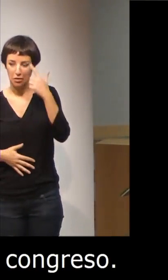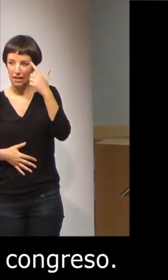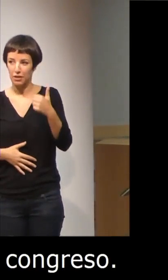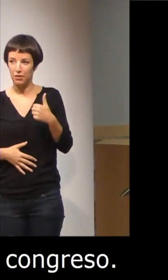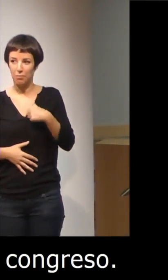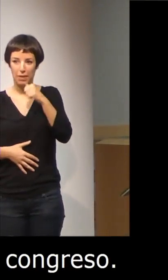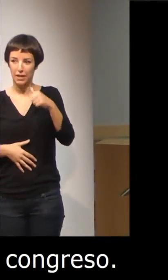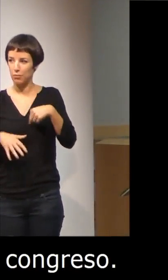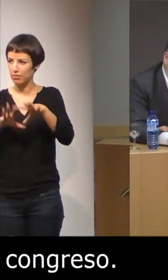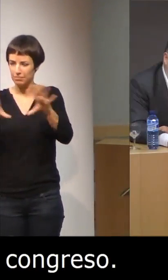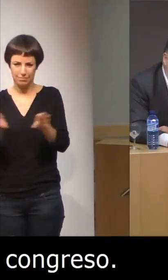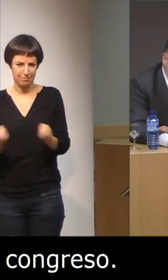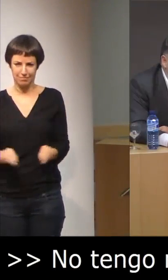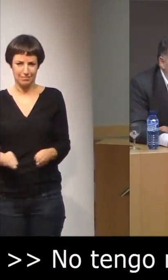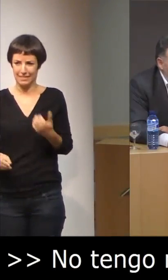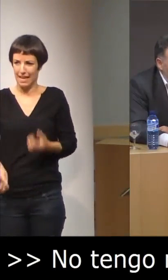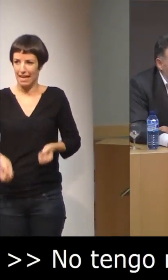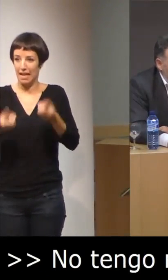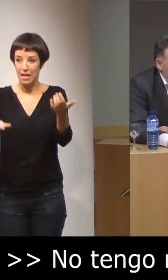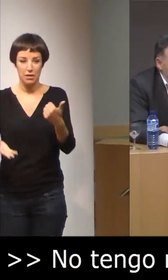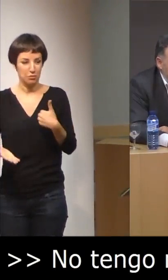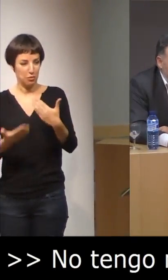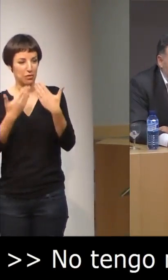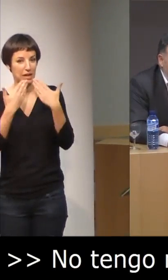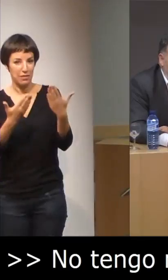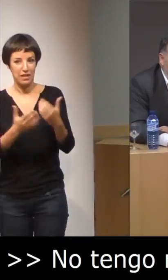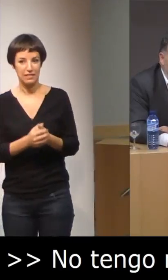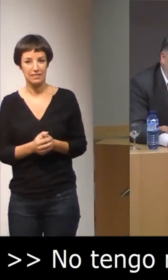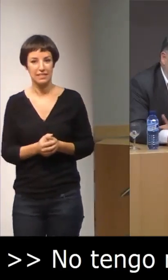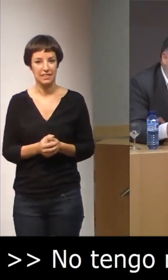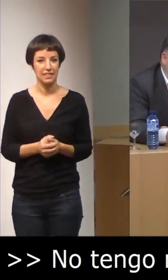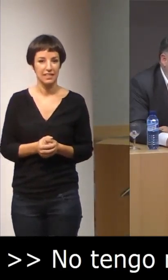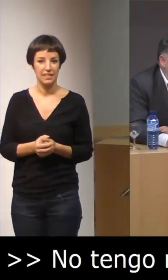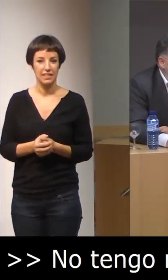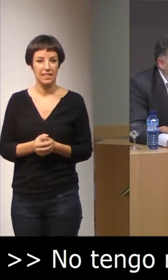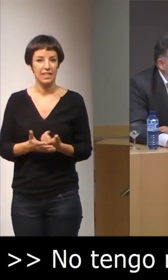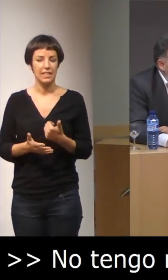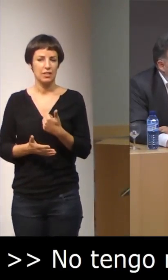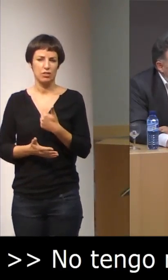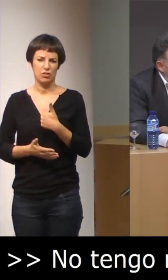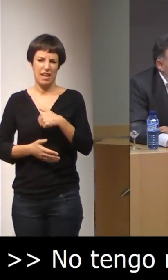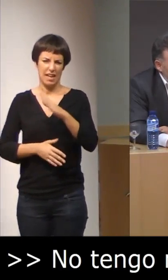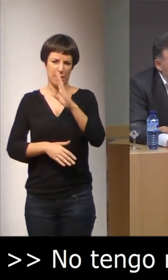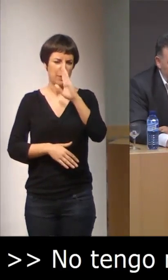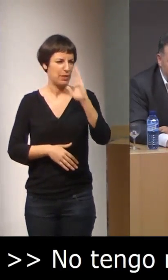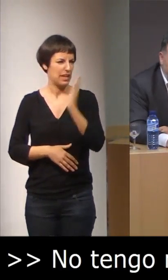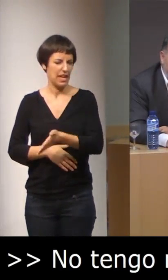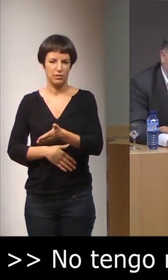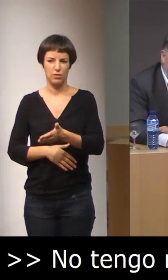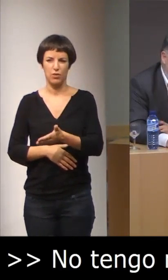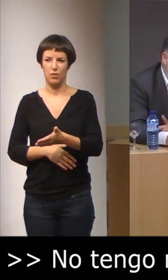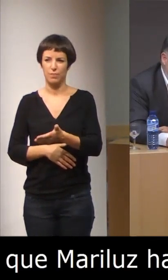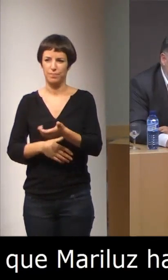conclusiones maril luz lo cual yo seo agradezco y yo casi Bueno voy a pasar ya directamente al apartado